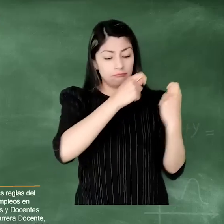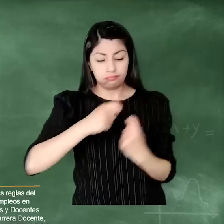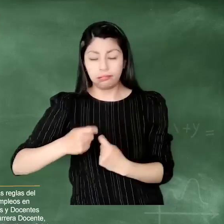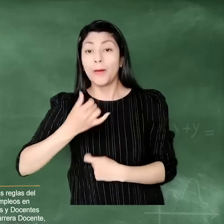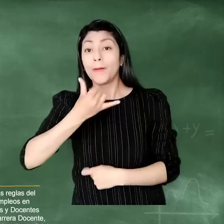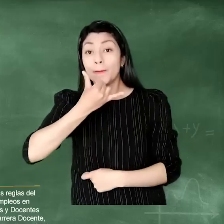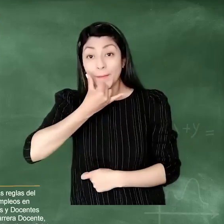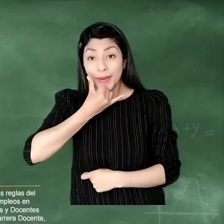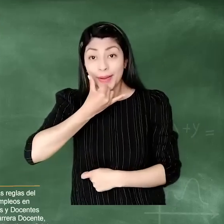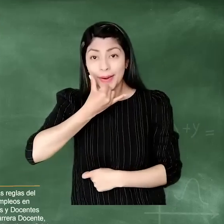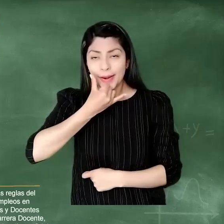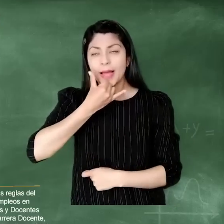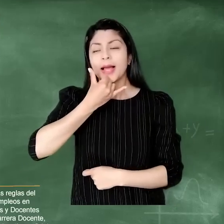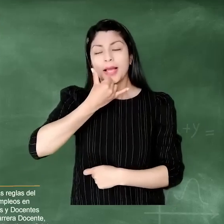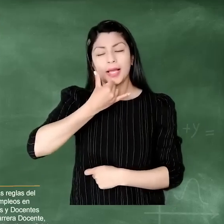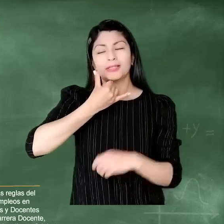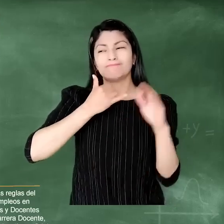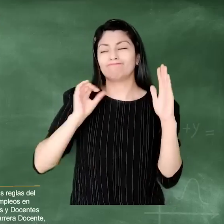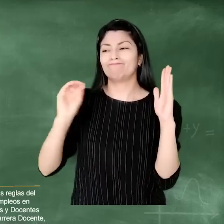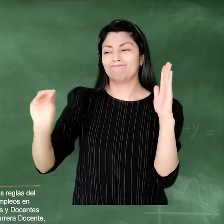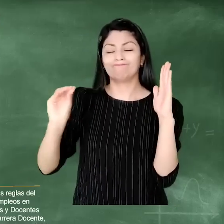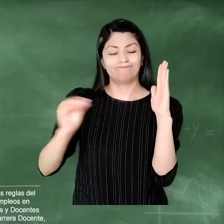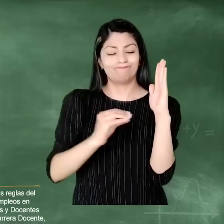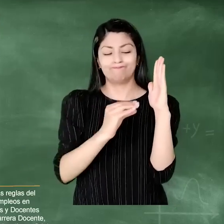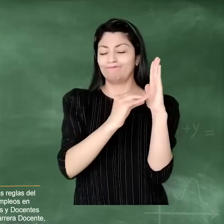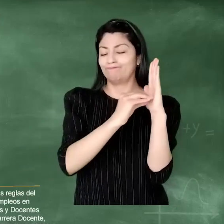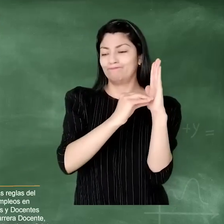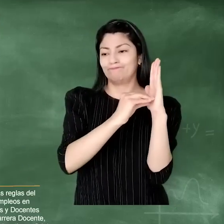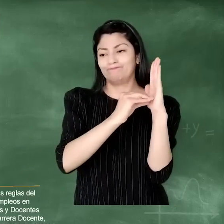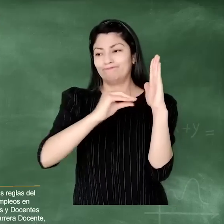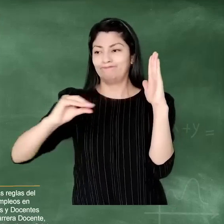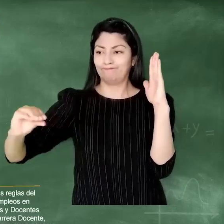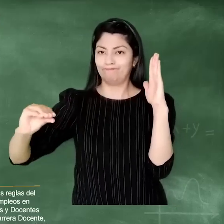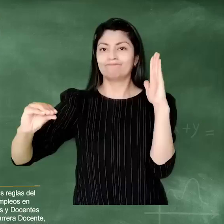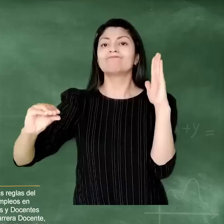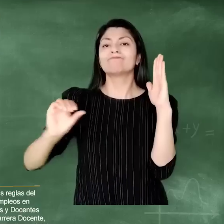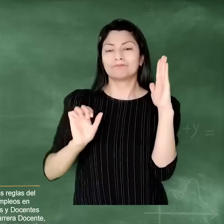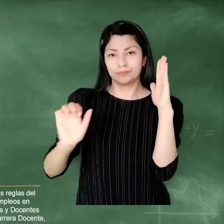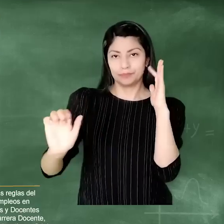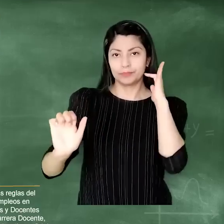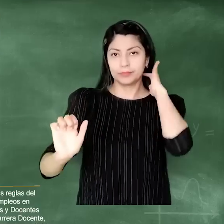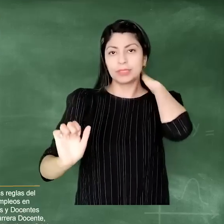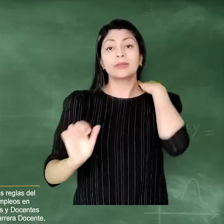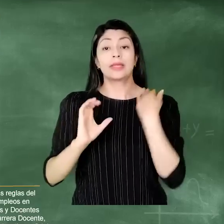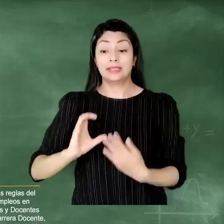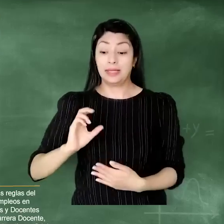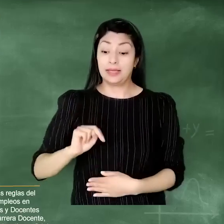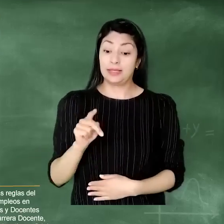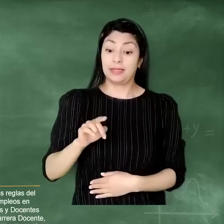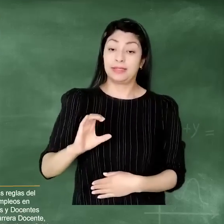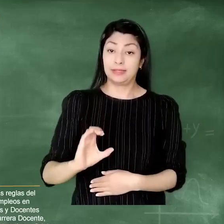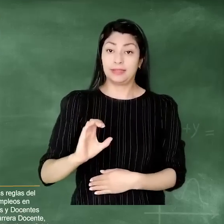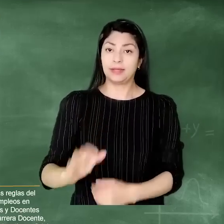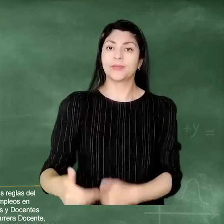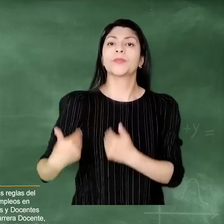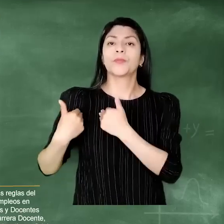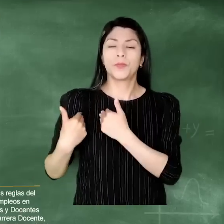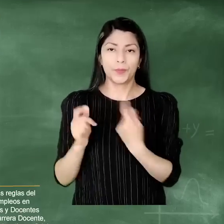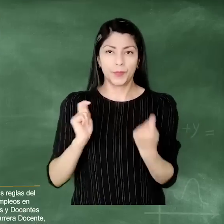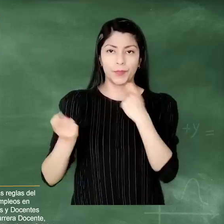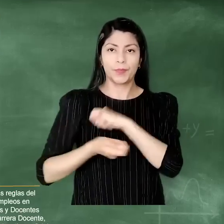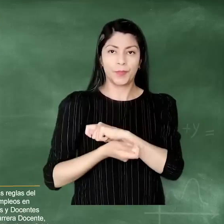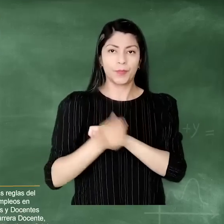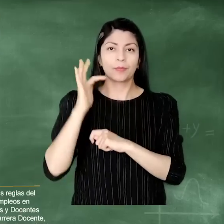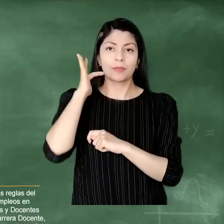y sumatoria de estos puntajes. Estas listas también podrán ser modificadas por la CNSC,